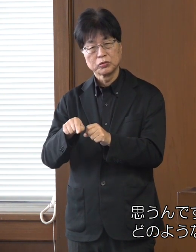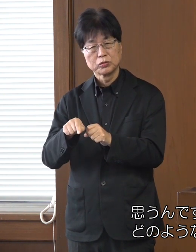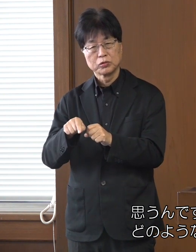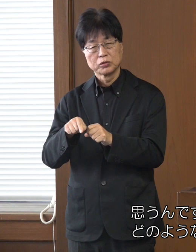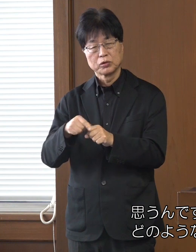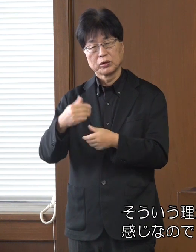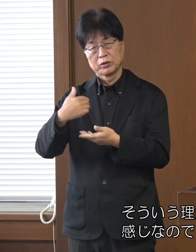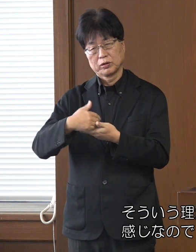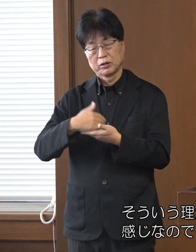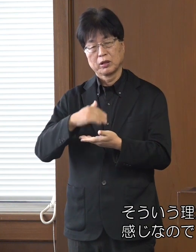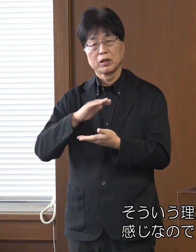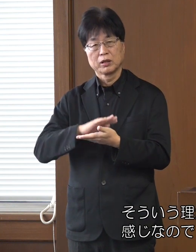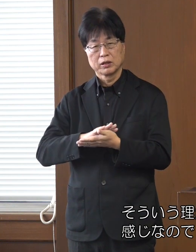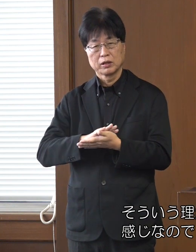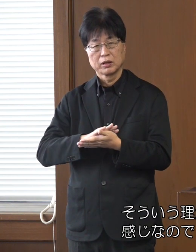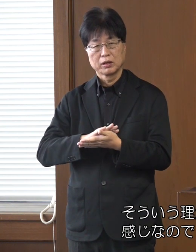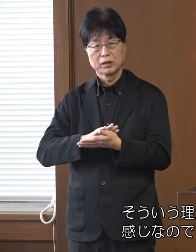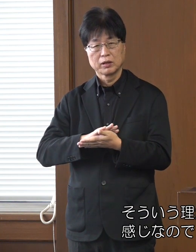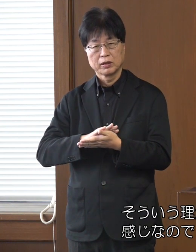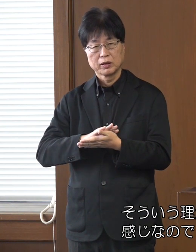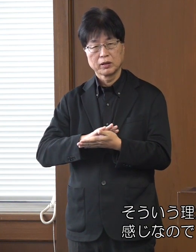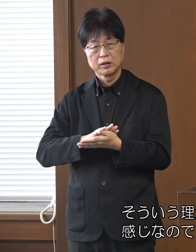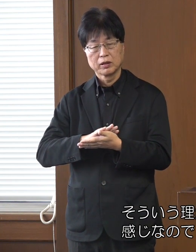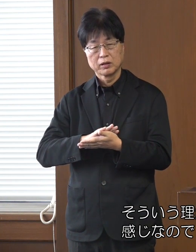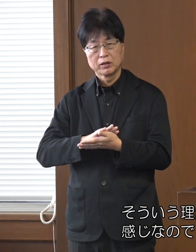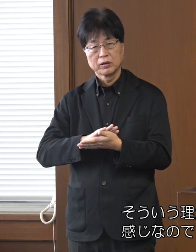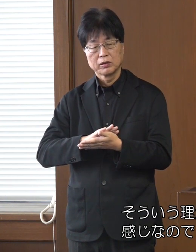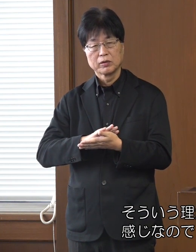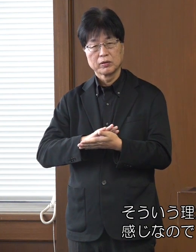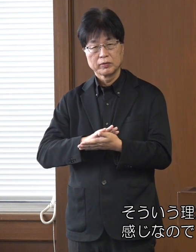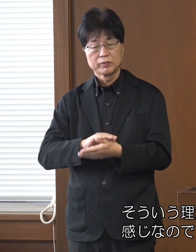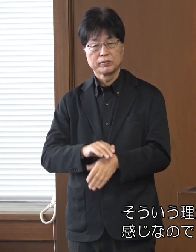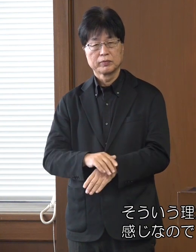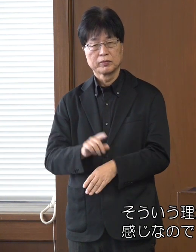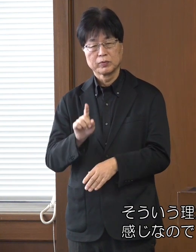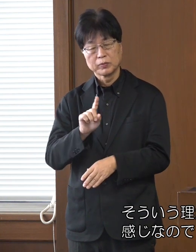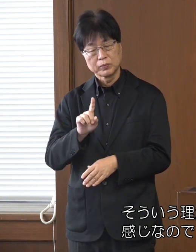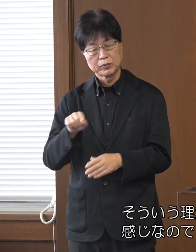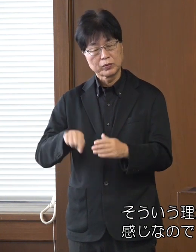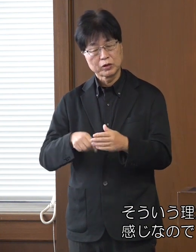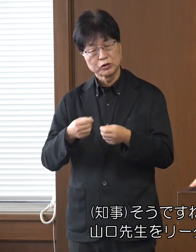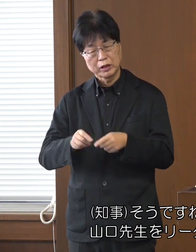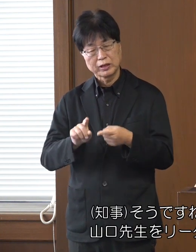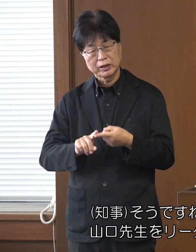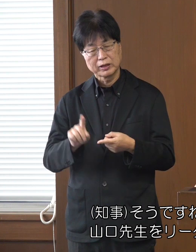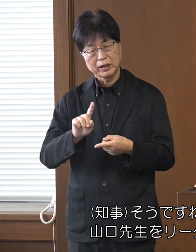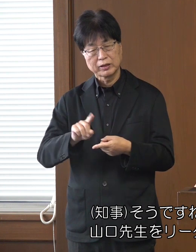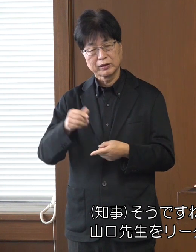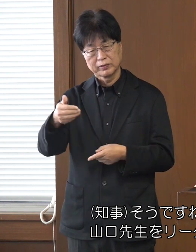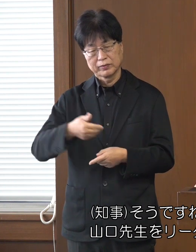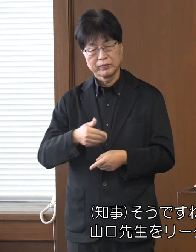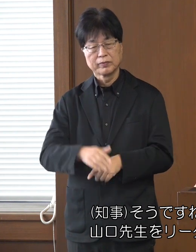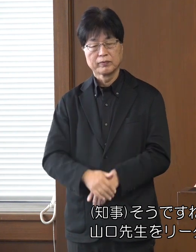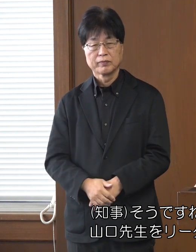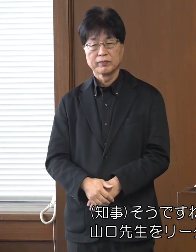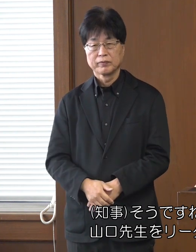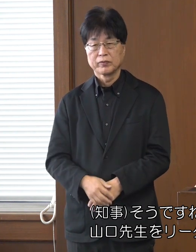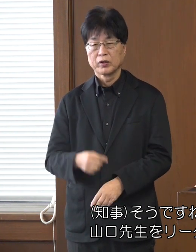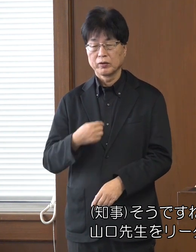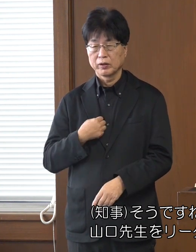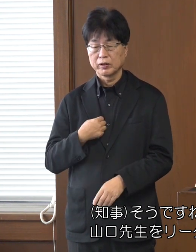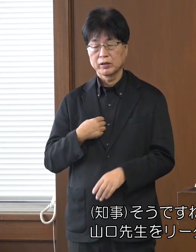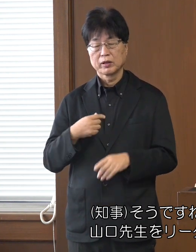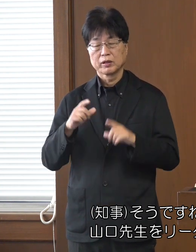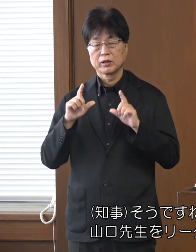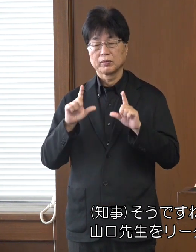詰めてそういう理解も深めていくという感じなんでしょうか、教えてください。 はい、そうですね、私の今